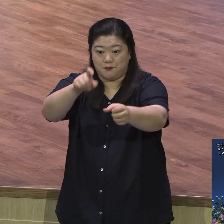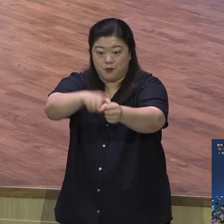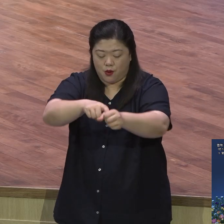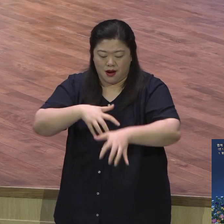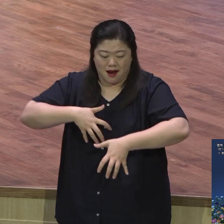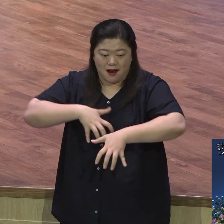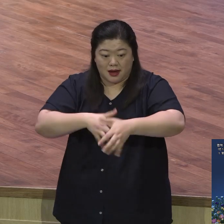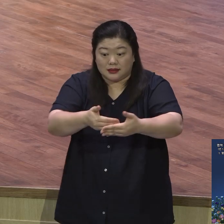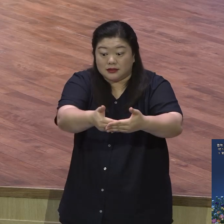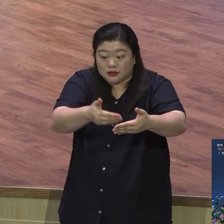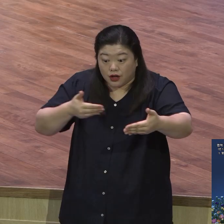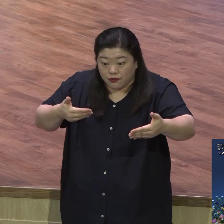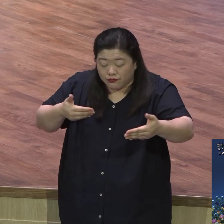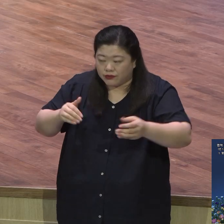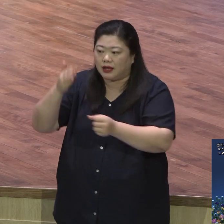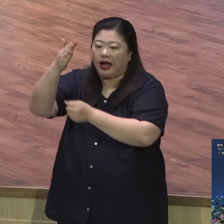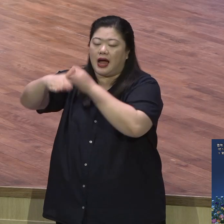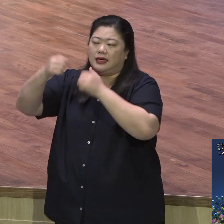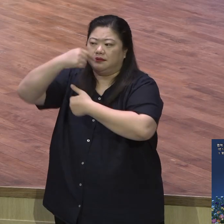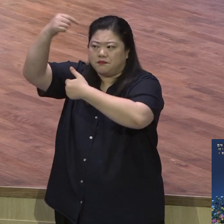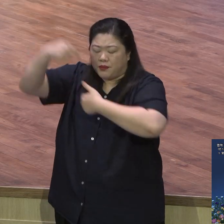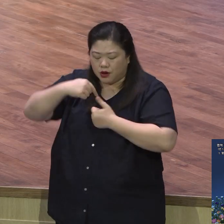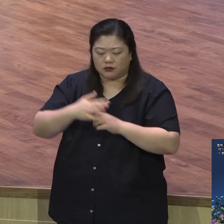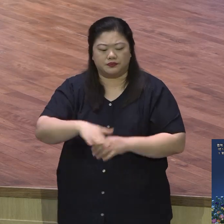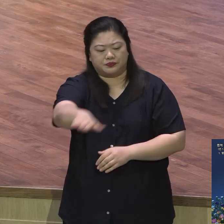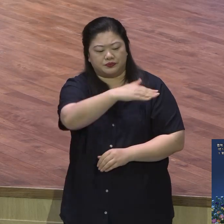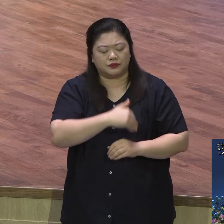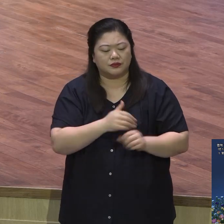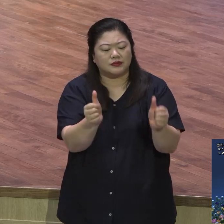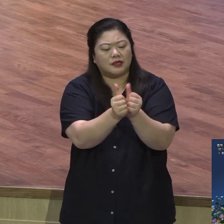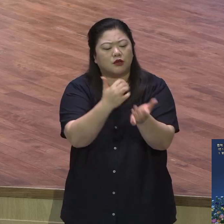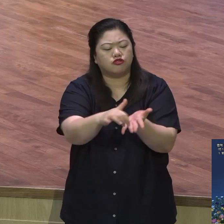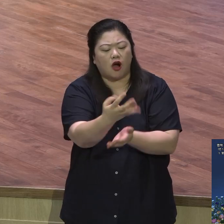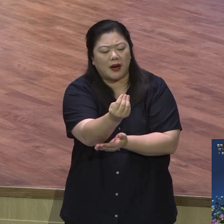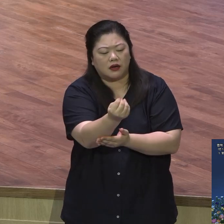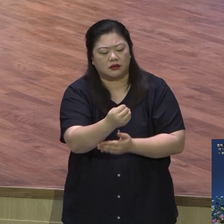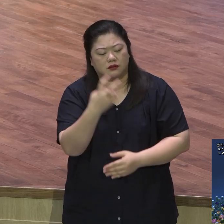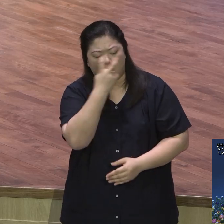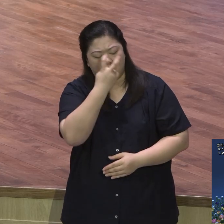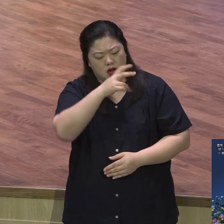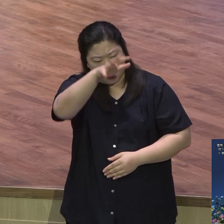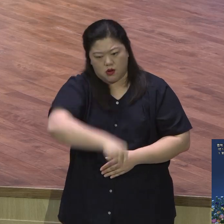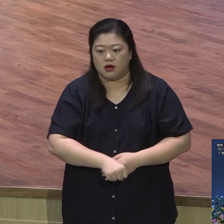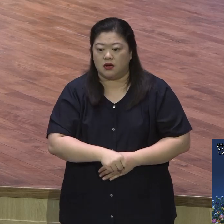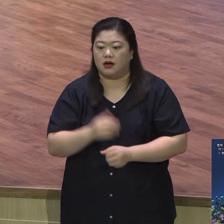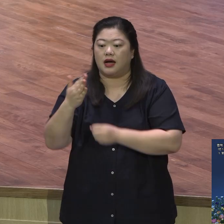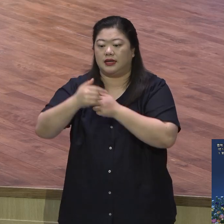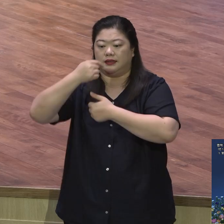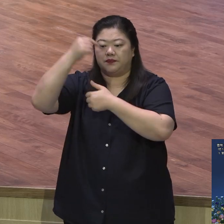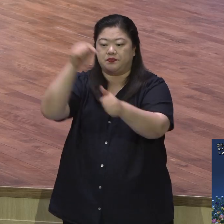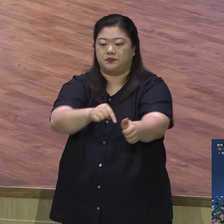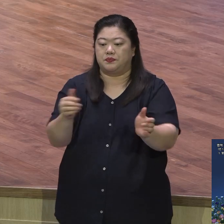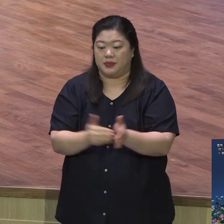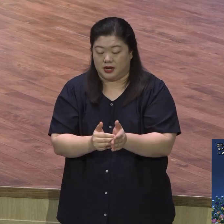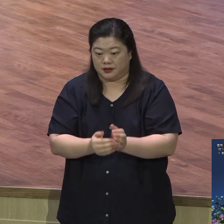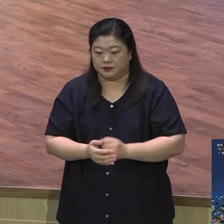따라서 이스라엘 백신들의 숫자를 개수하는 내용이 담겨졌습니다. 이때 래위 사람을 제외한